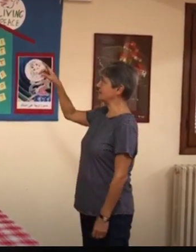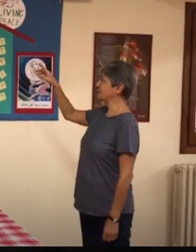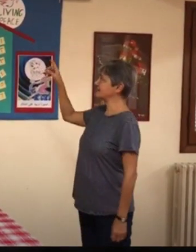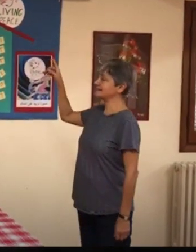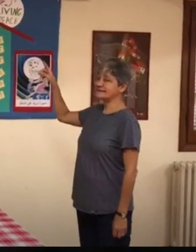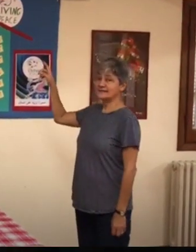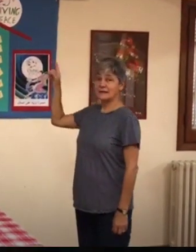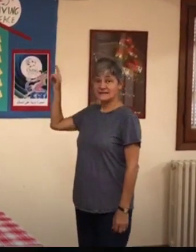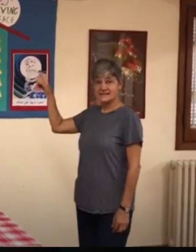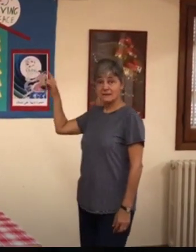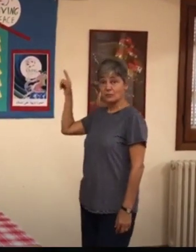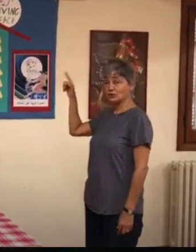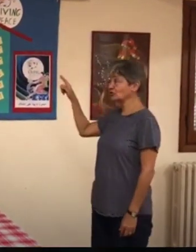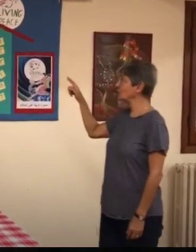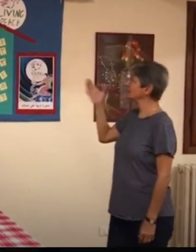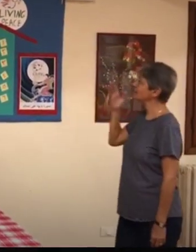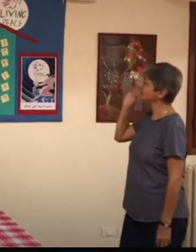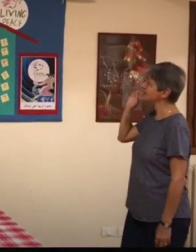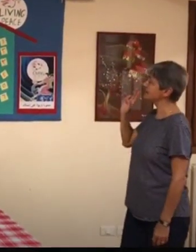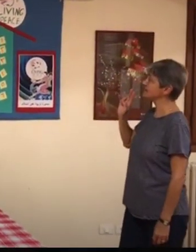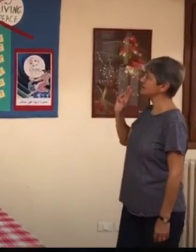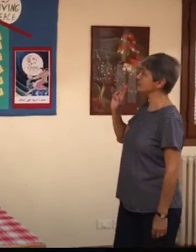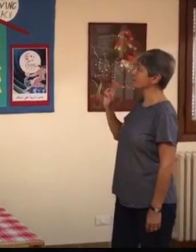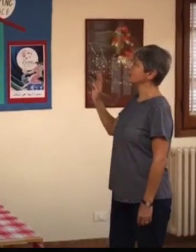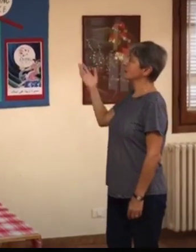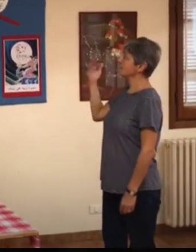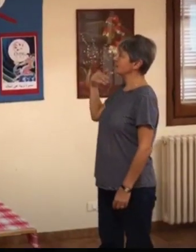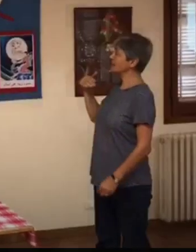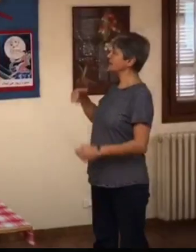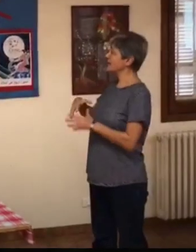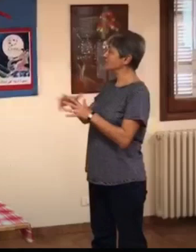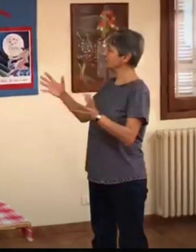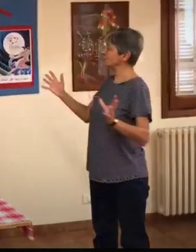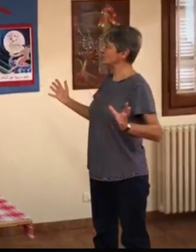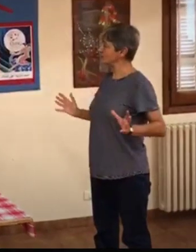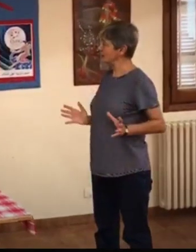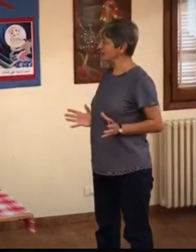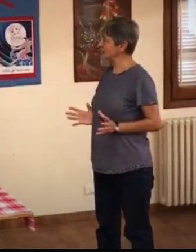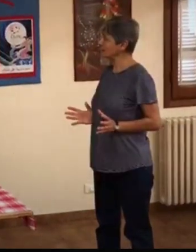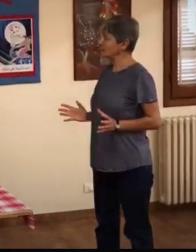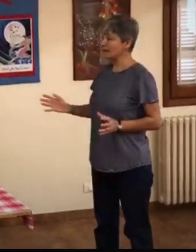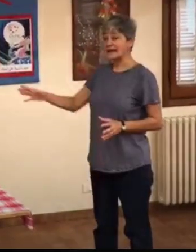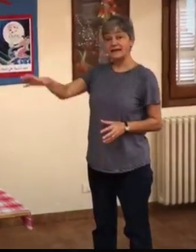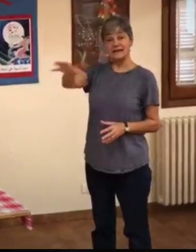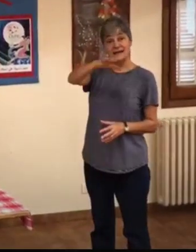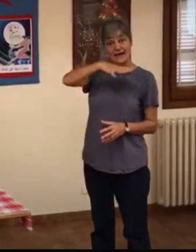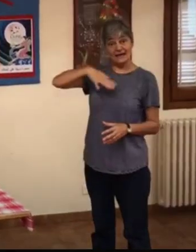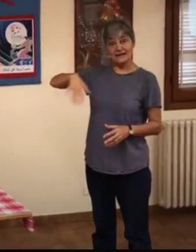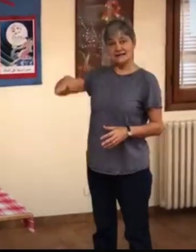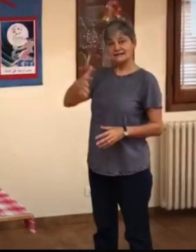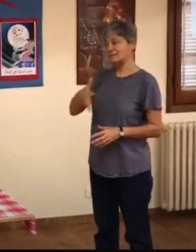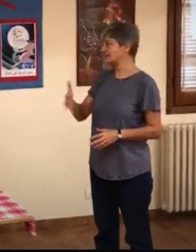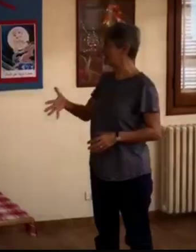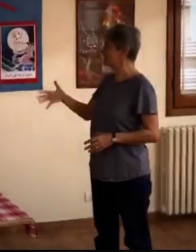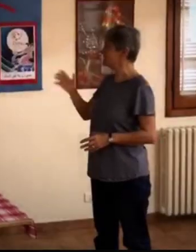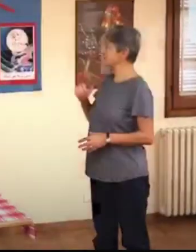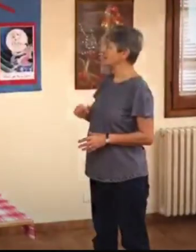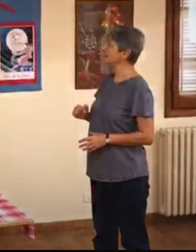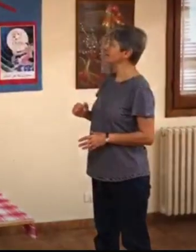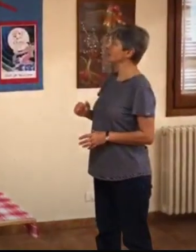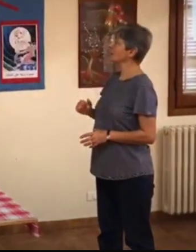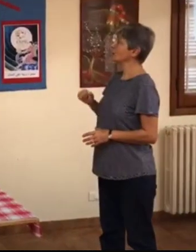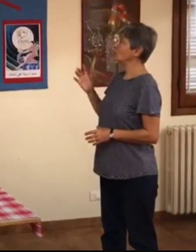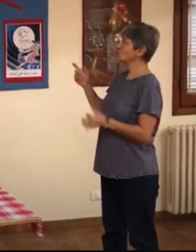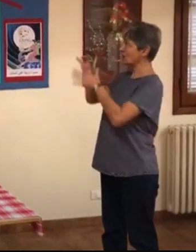أيام مدرسة التدريب على السمع والنطق هي مدرسة للصوت. امبارح كنا عاملين اجتماع لكل الأهالي تبع